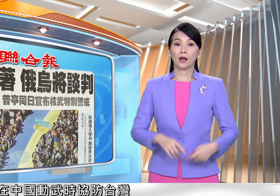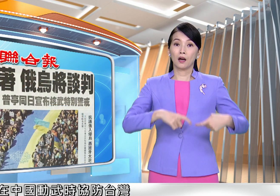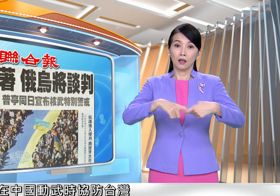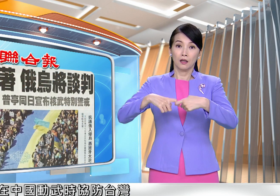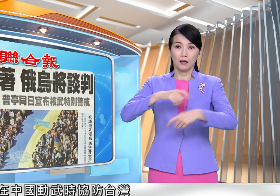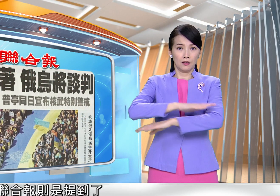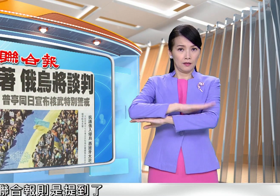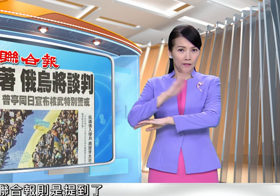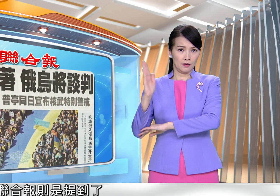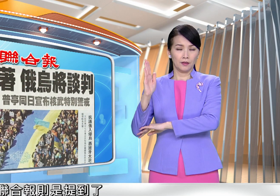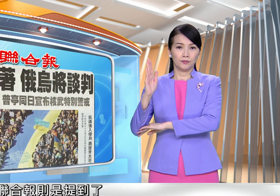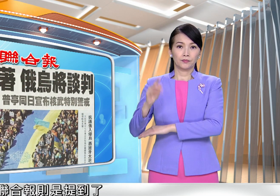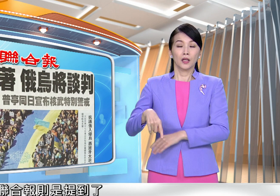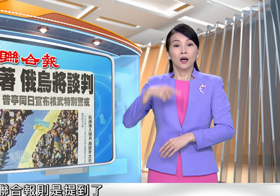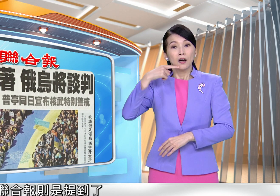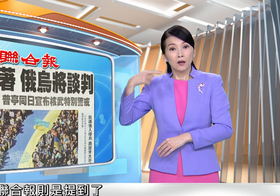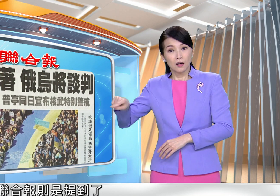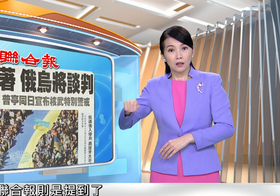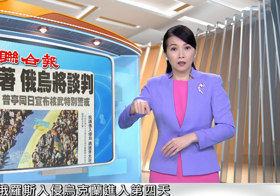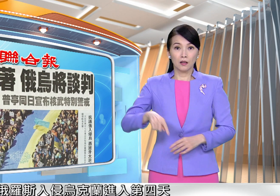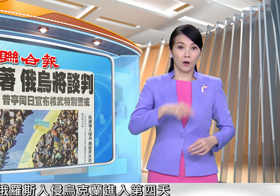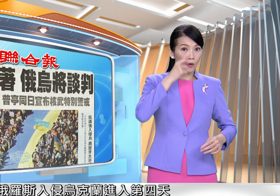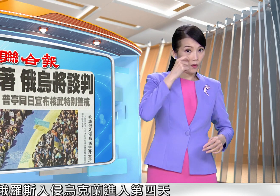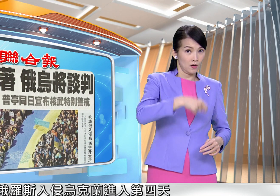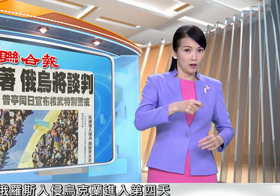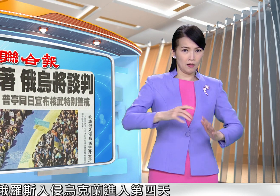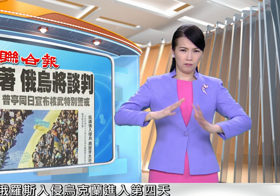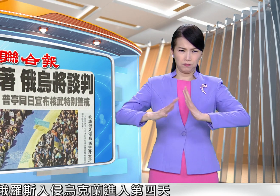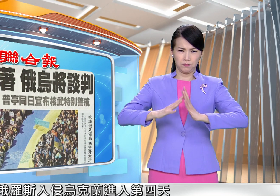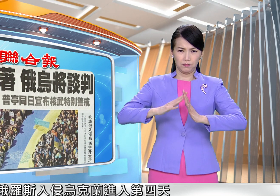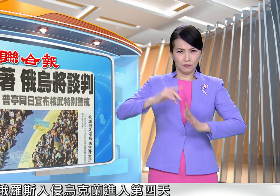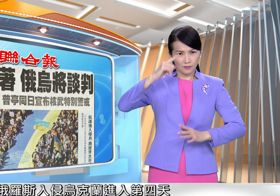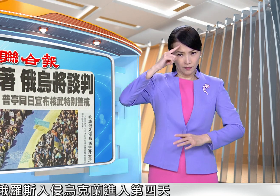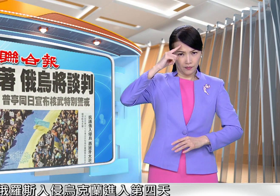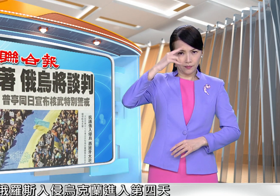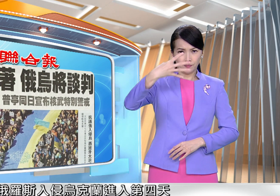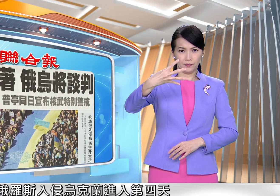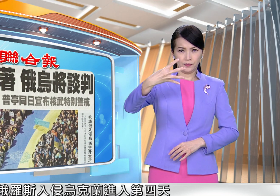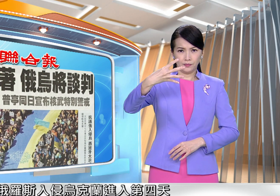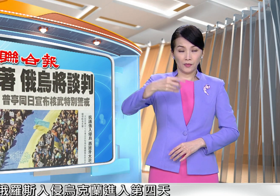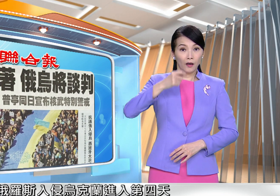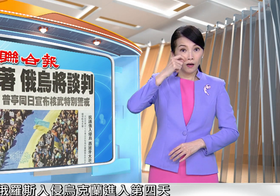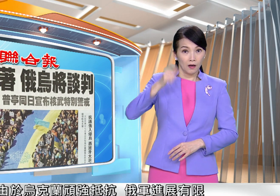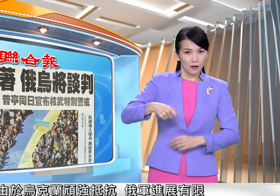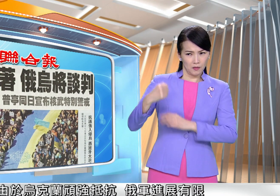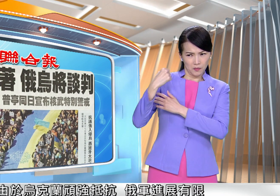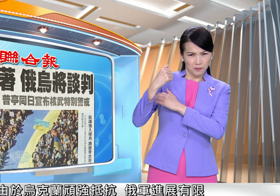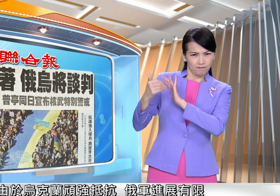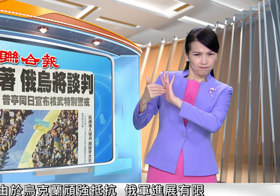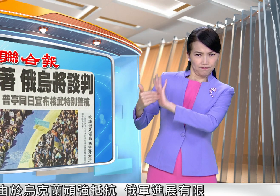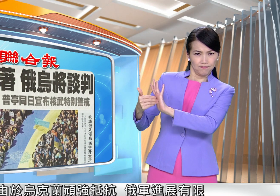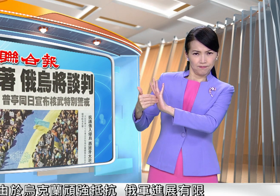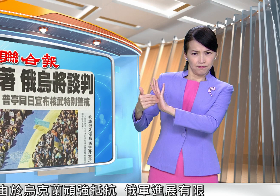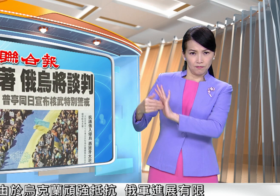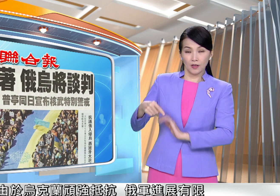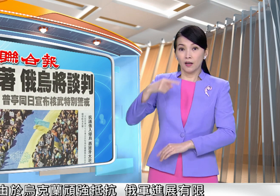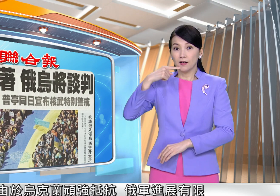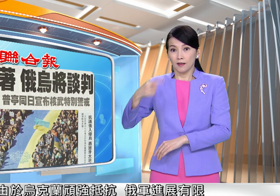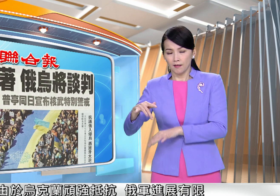联合报则是提到了俄罗斯入侵乌克兰进入第4天，由于乌克兰顽强抵抗，俄军进展